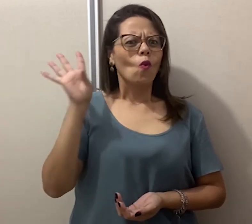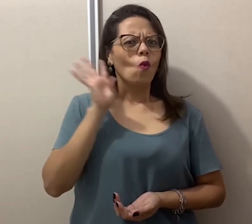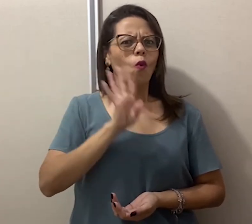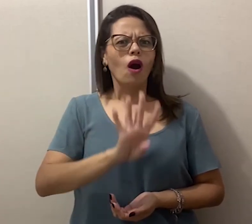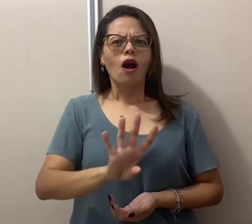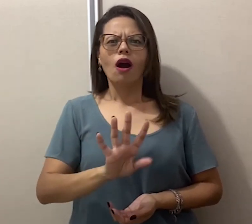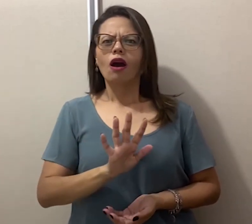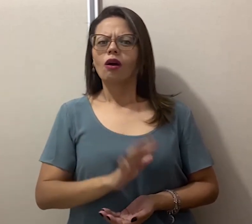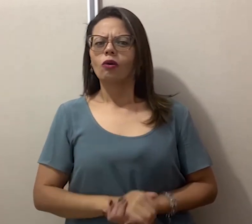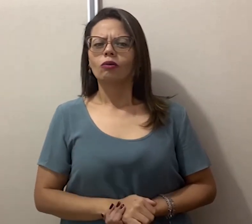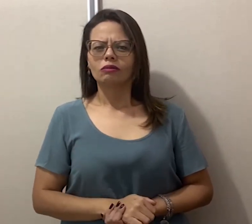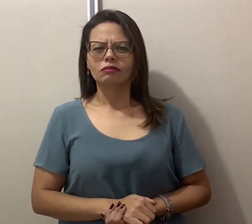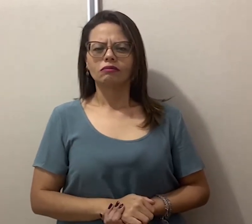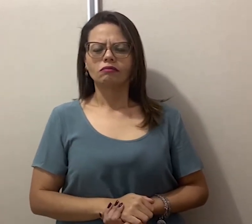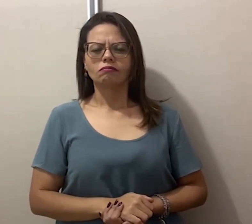Muito legal.